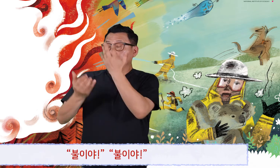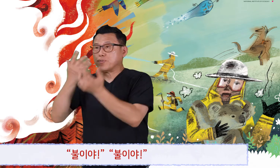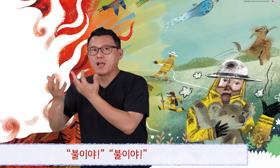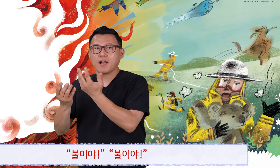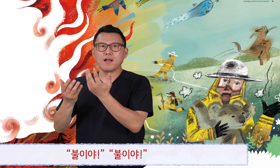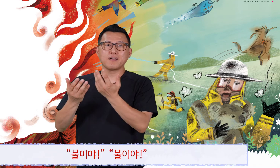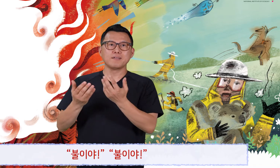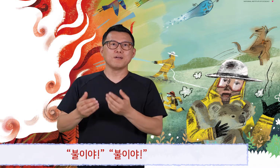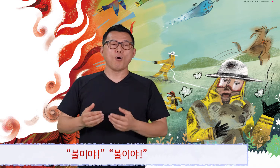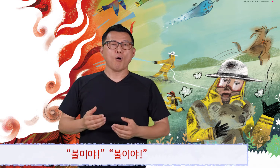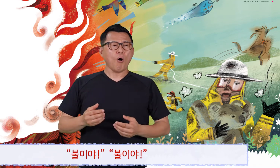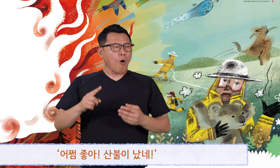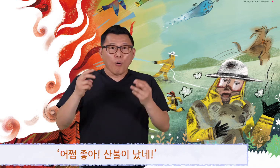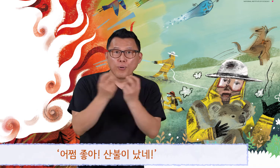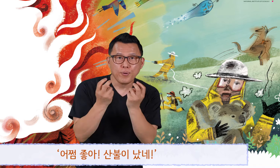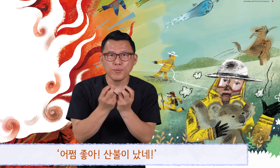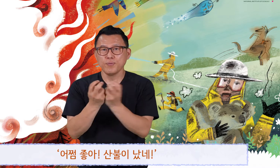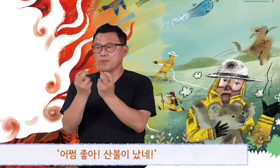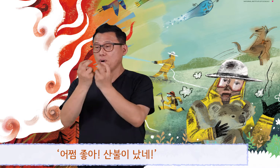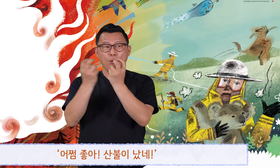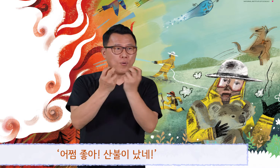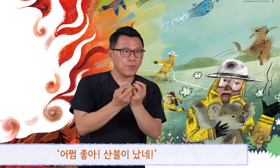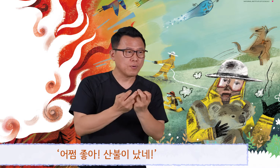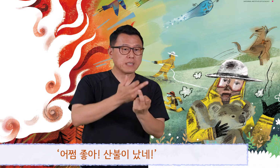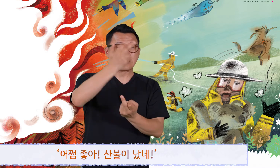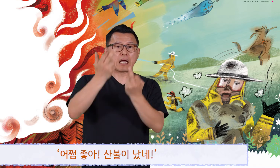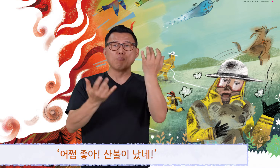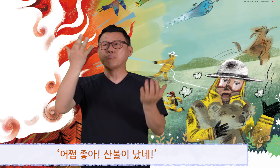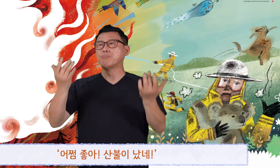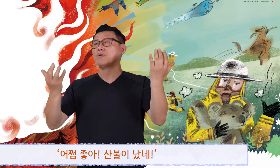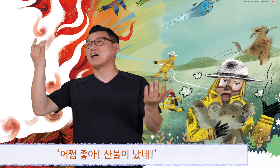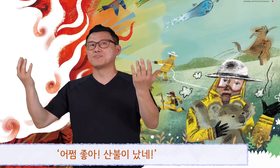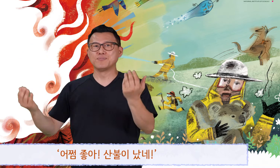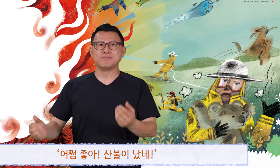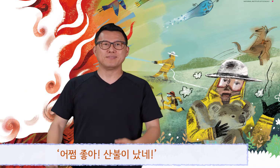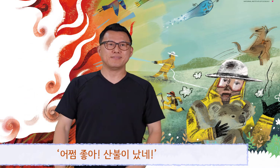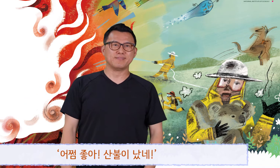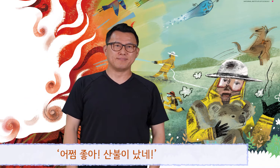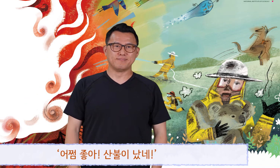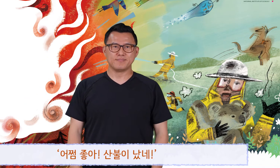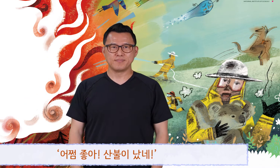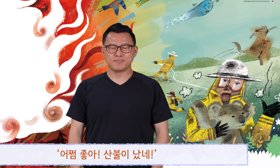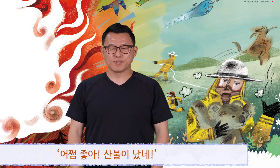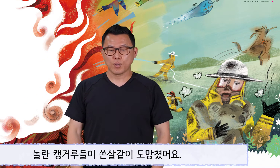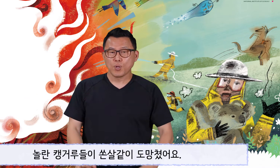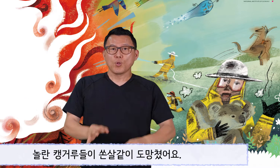불이야! 불이야! 어쩜 좋아. 산불이 났네.